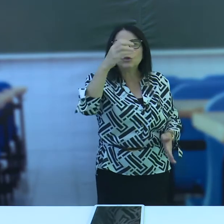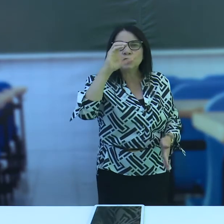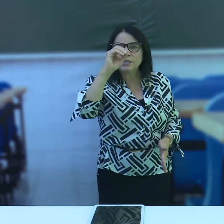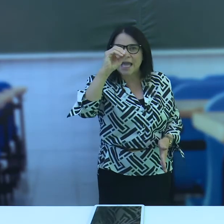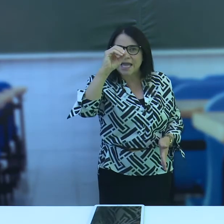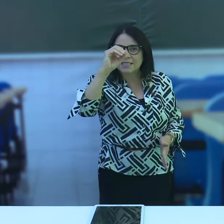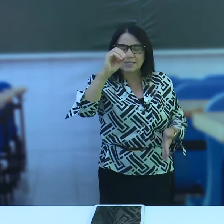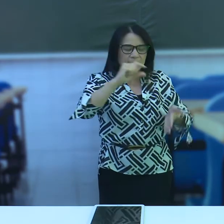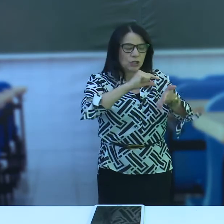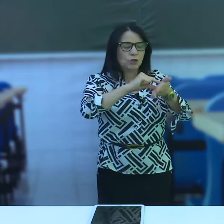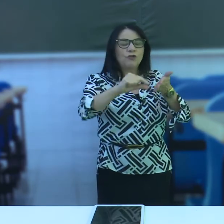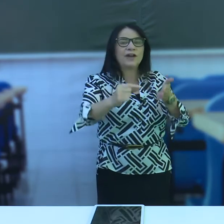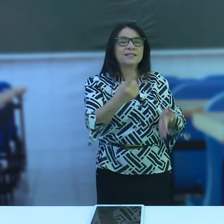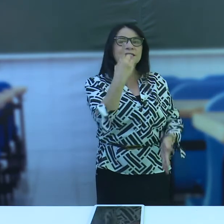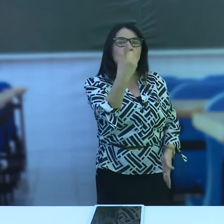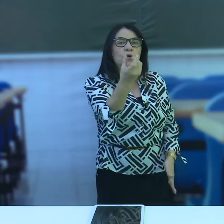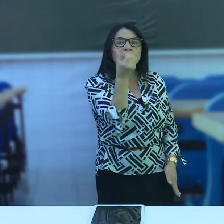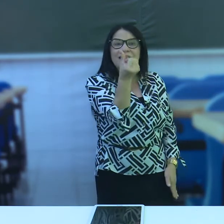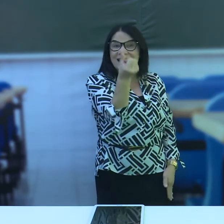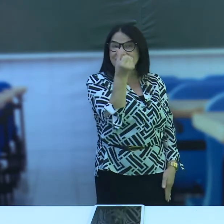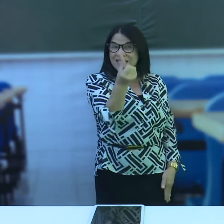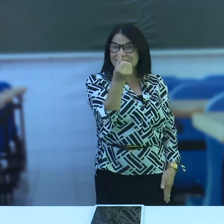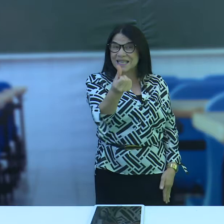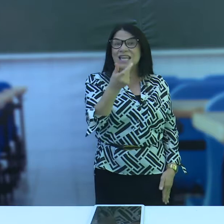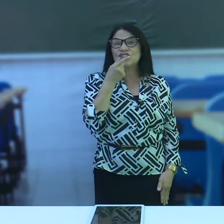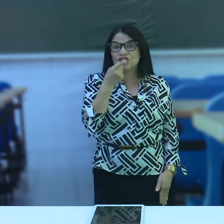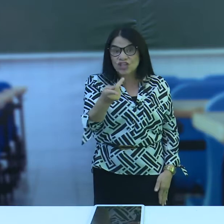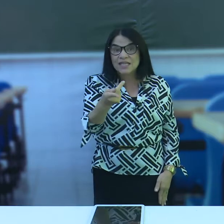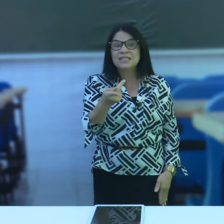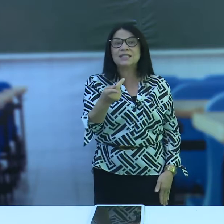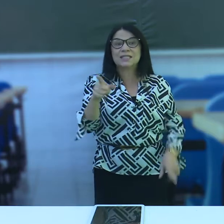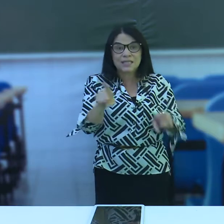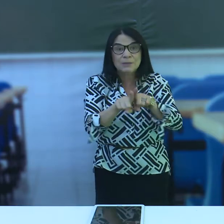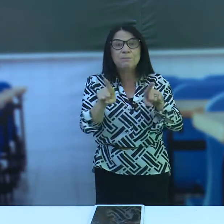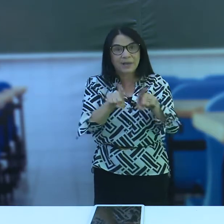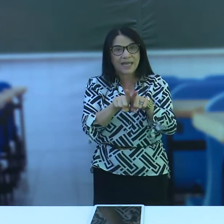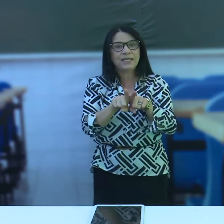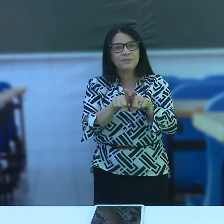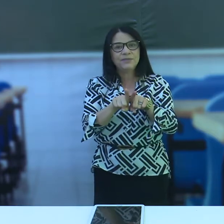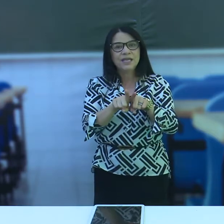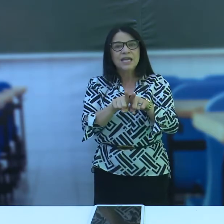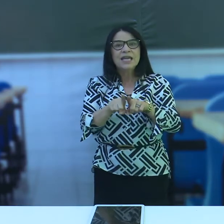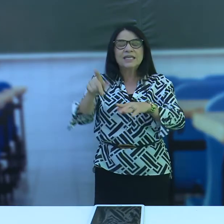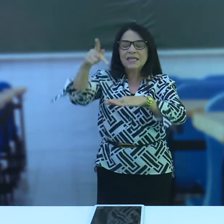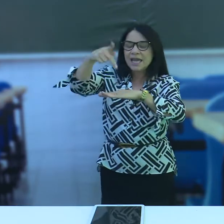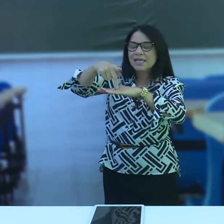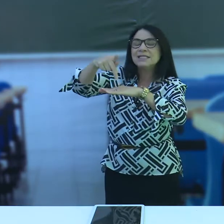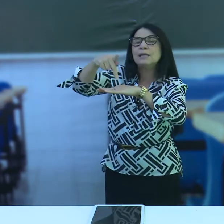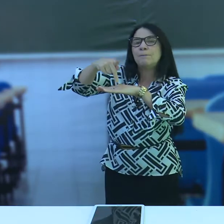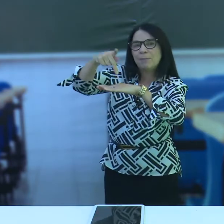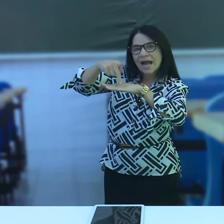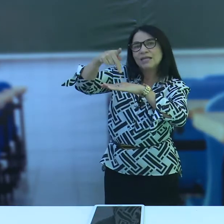capítulo 10, no versículo 16, diz também que esse